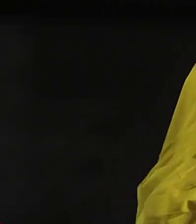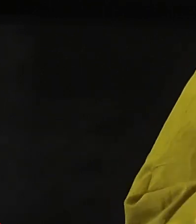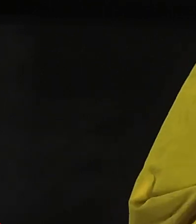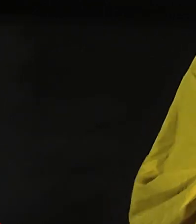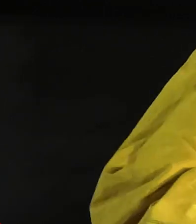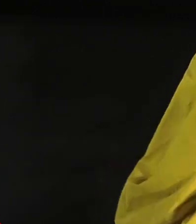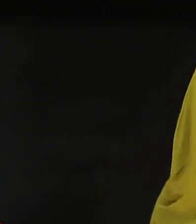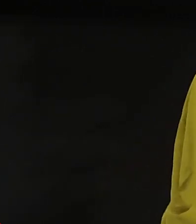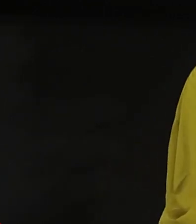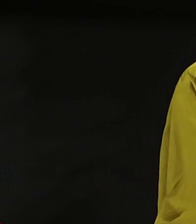tomar un café yo